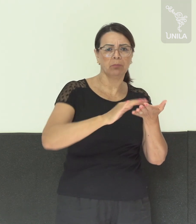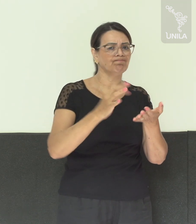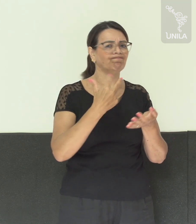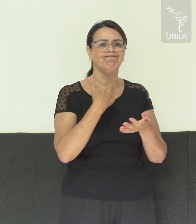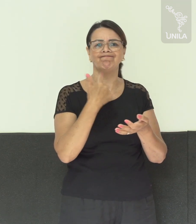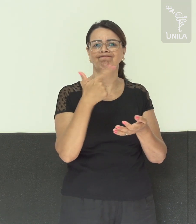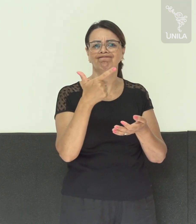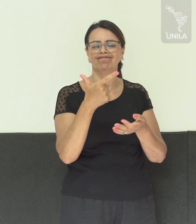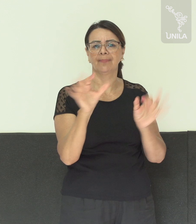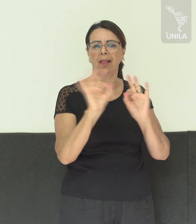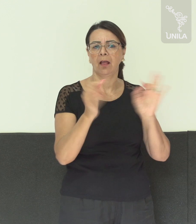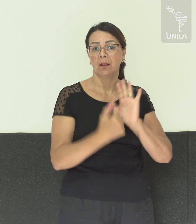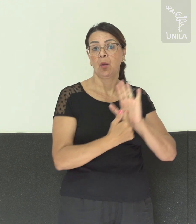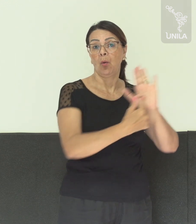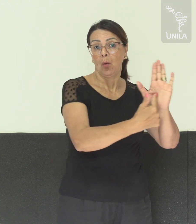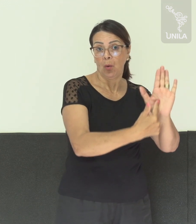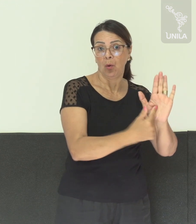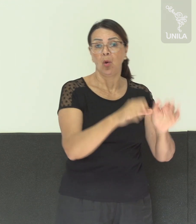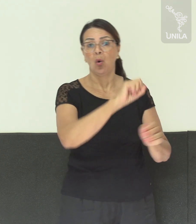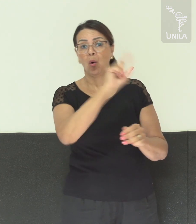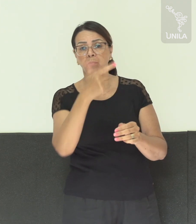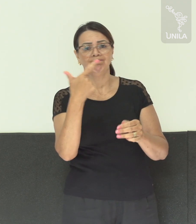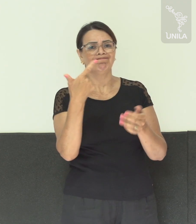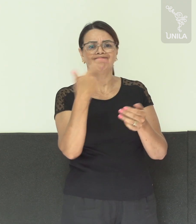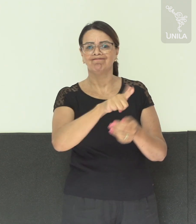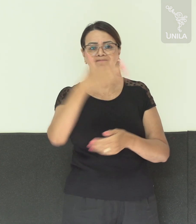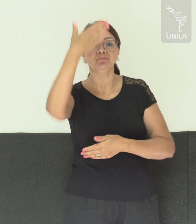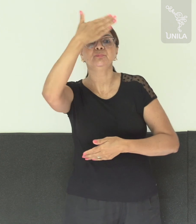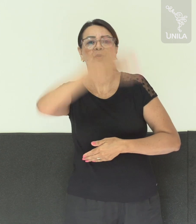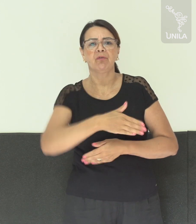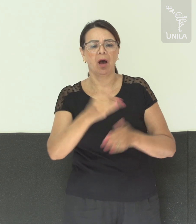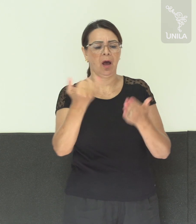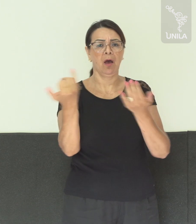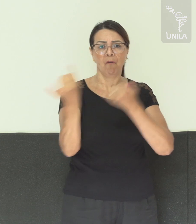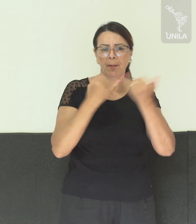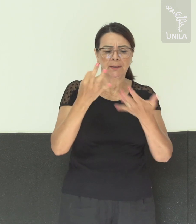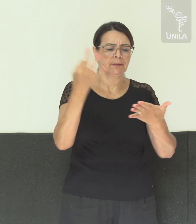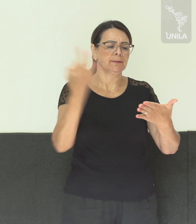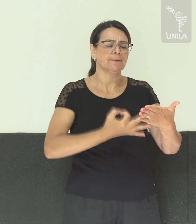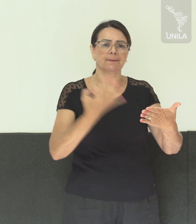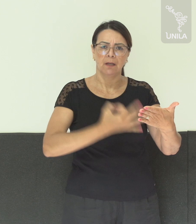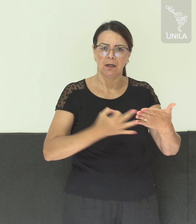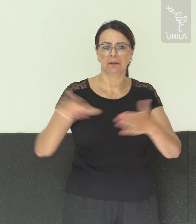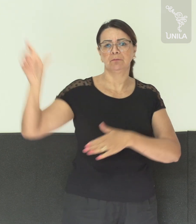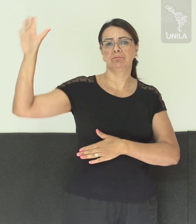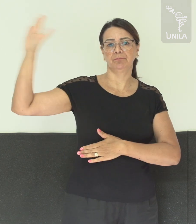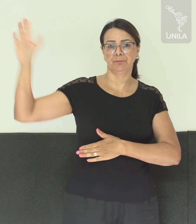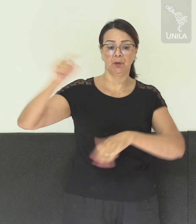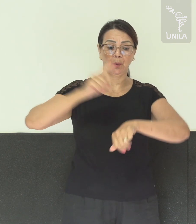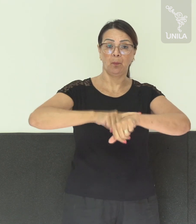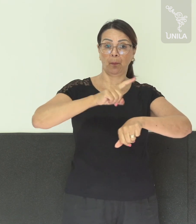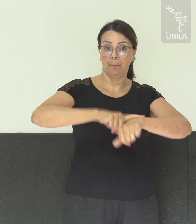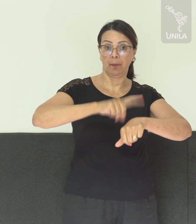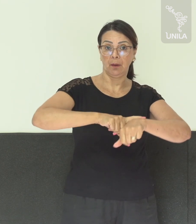sejam apresentadas, ou caso não se comprovem as informações prestadas pelo candidato no ato